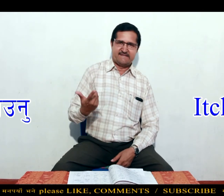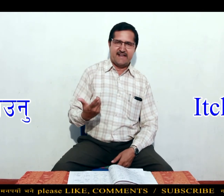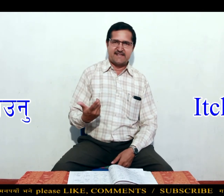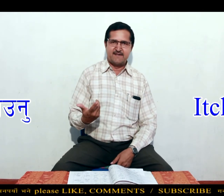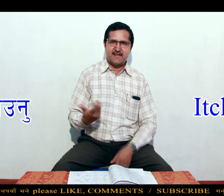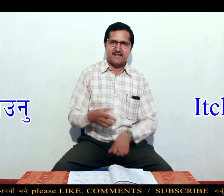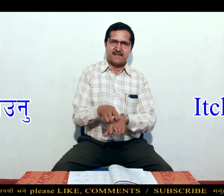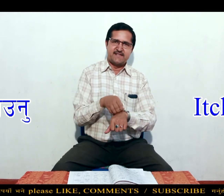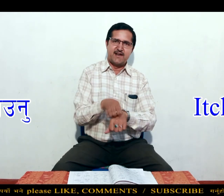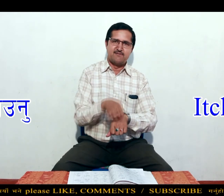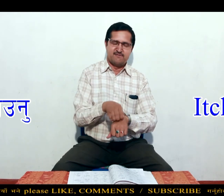जहाँ चिलाउँछ त्यहीँ चिलाउनु,